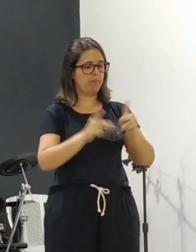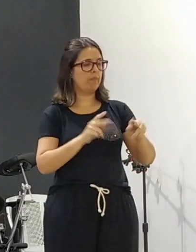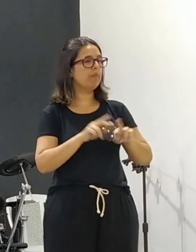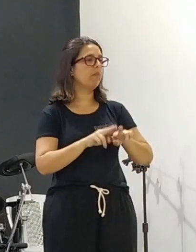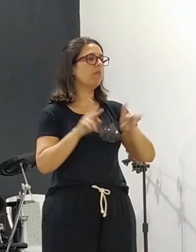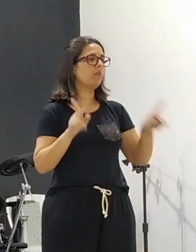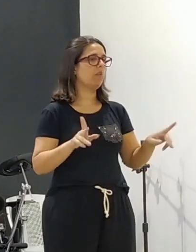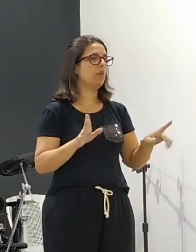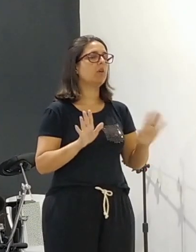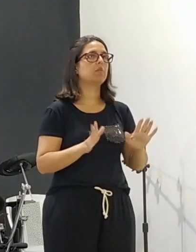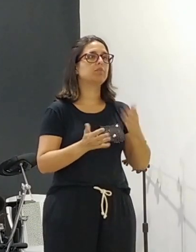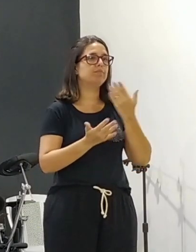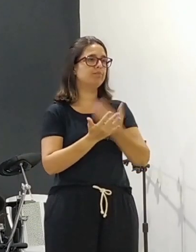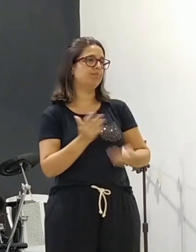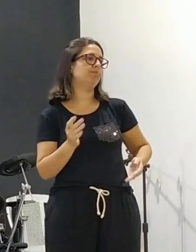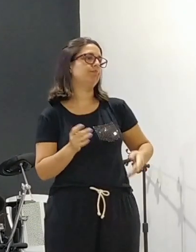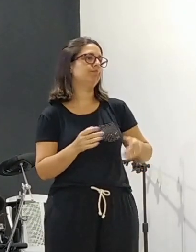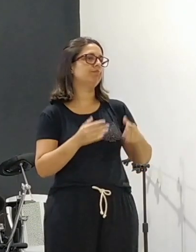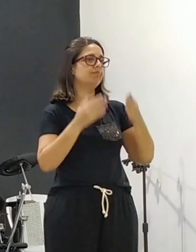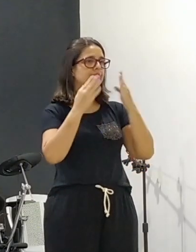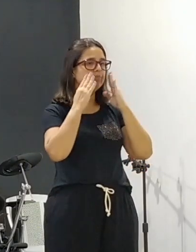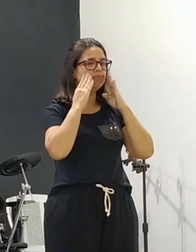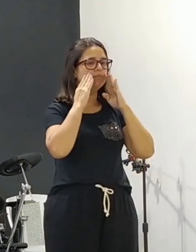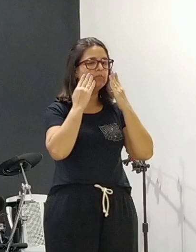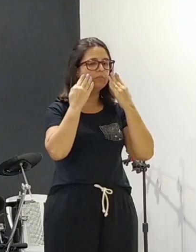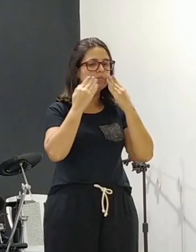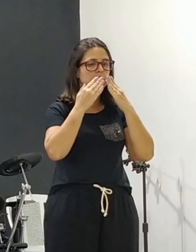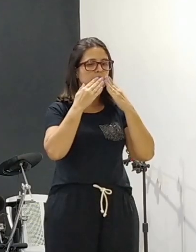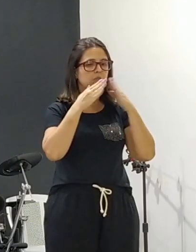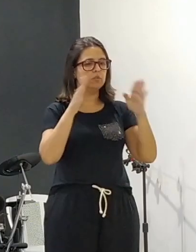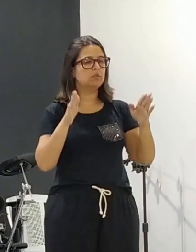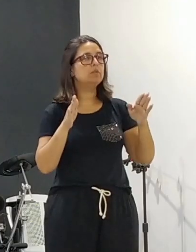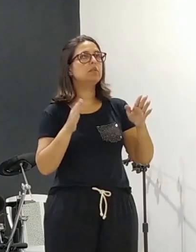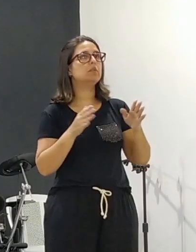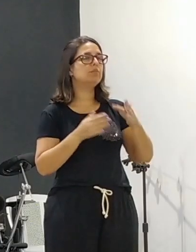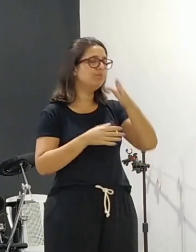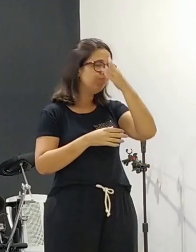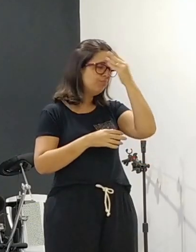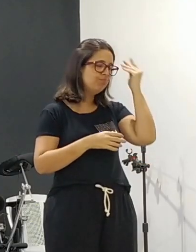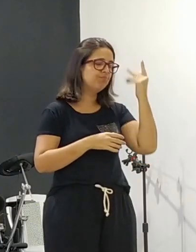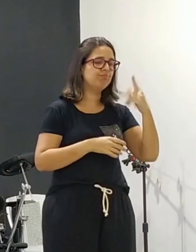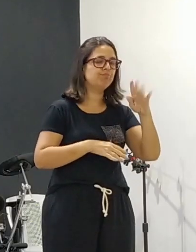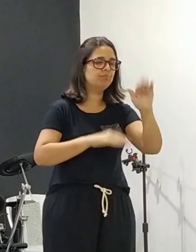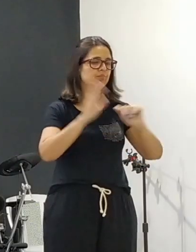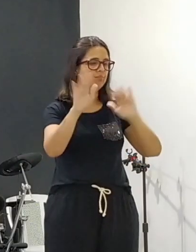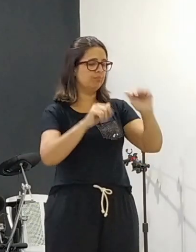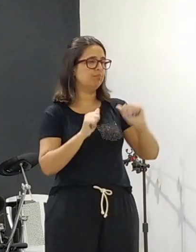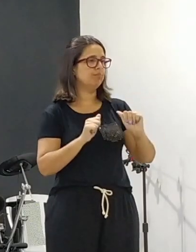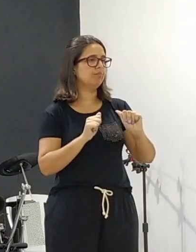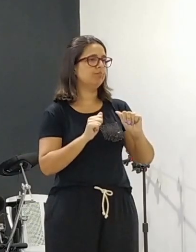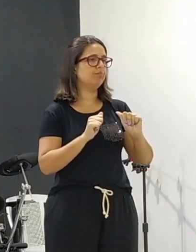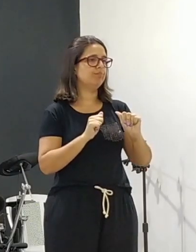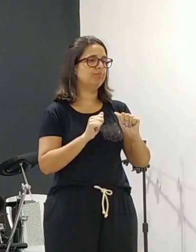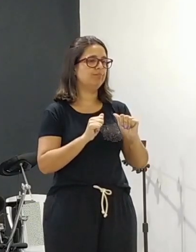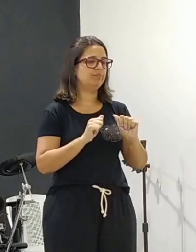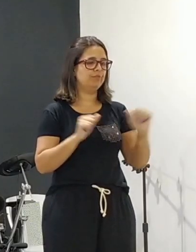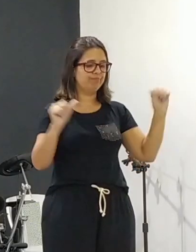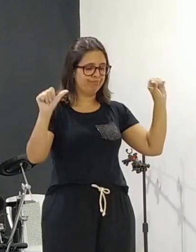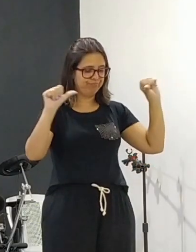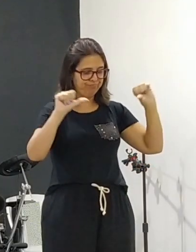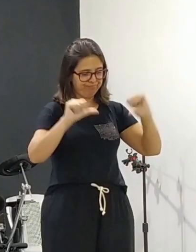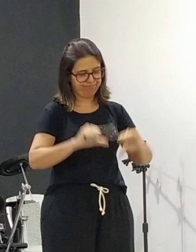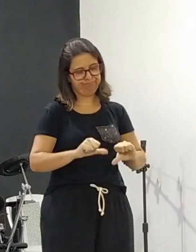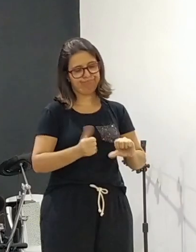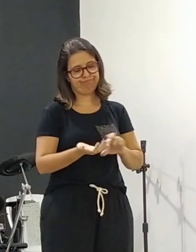diferente. Mas eles perderam a sua visão, se esqueceram do seu chamado e se tornaram piores do que as